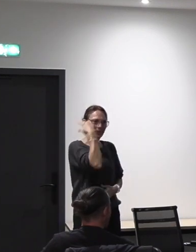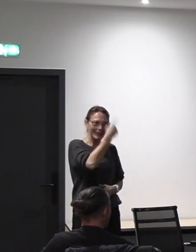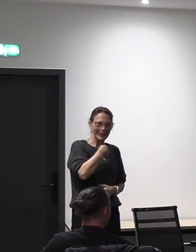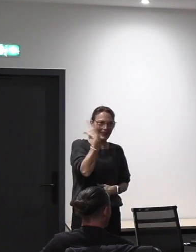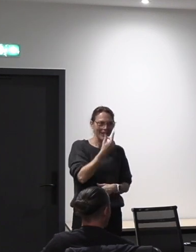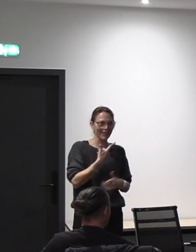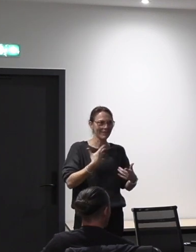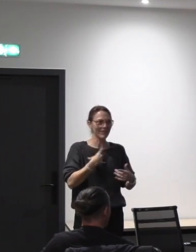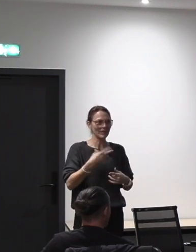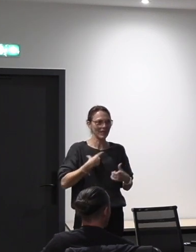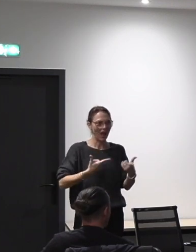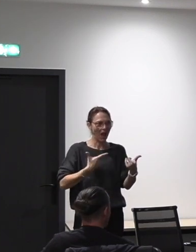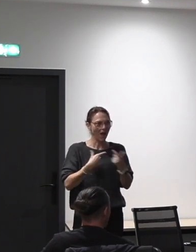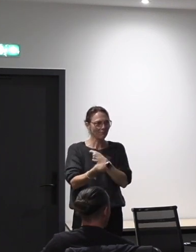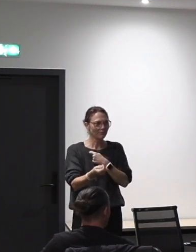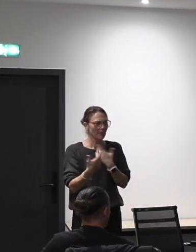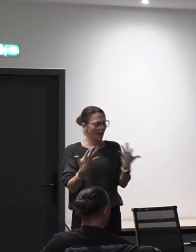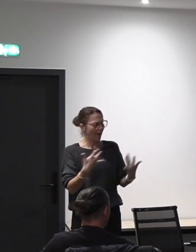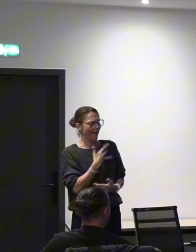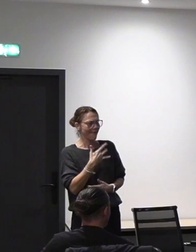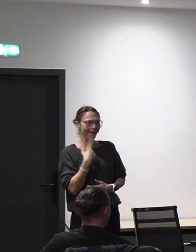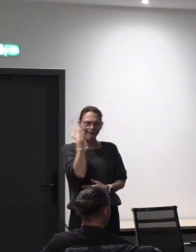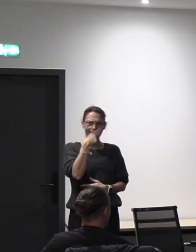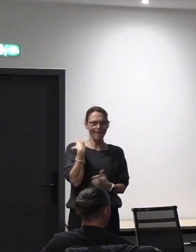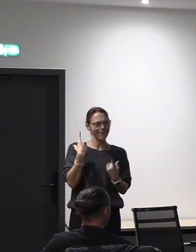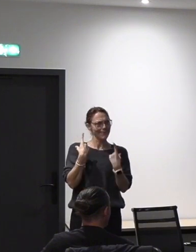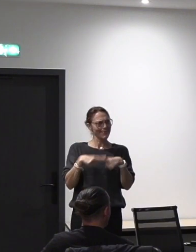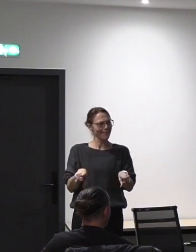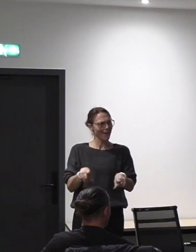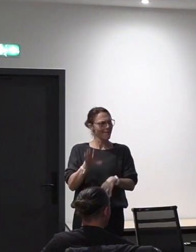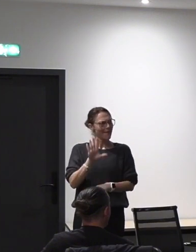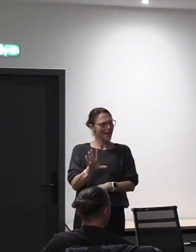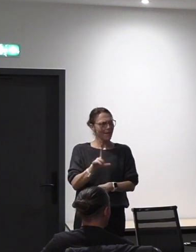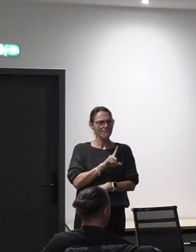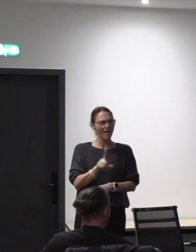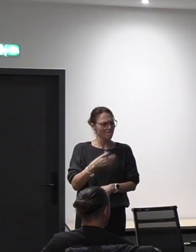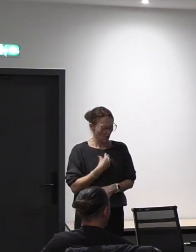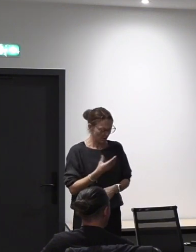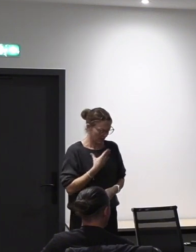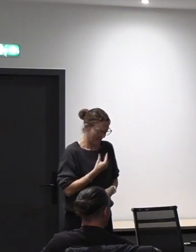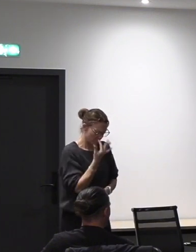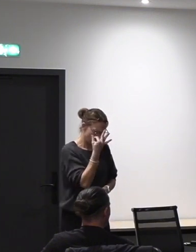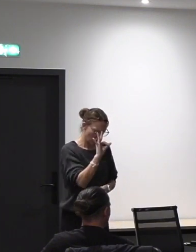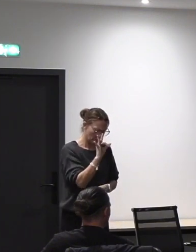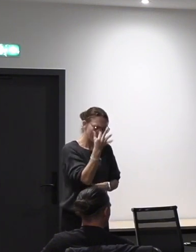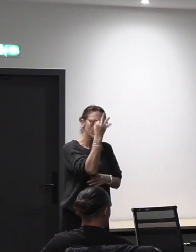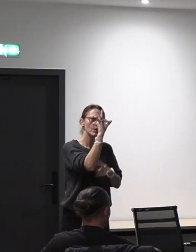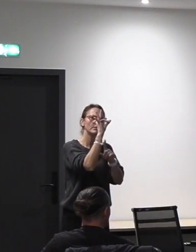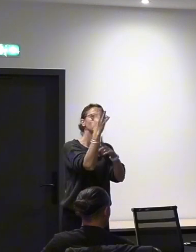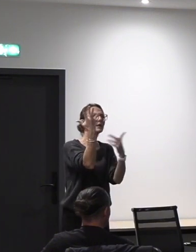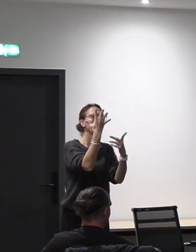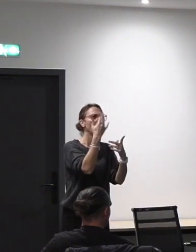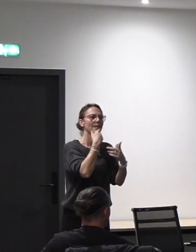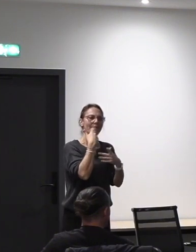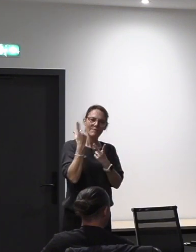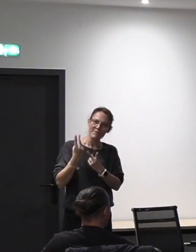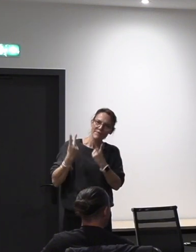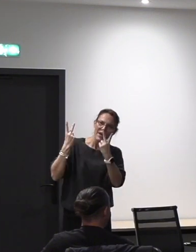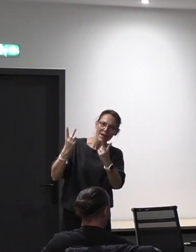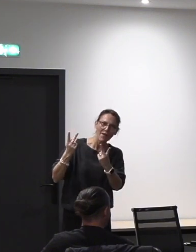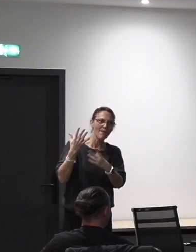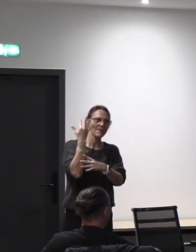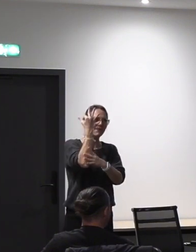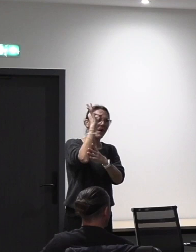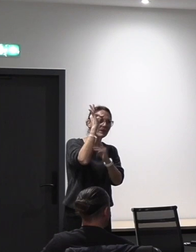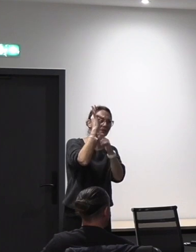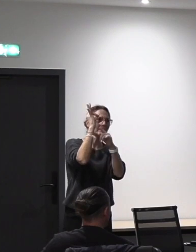français. C'est intéressant, il est différent, donc il n'est pas français. Mais c'est quoi être français? C'est accepter les valeurs qui portent la